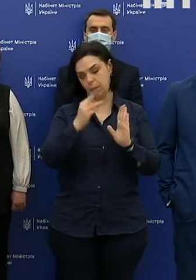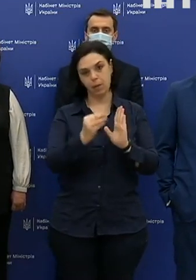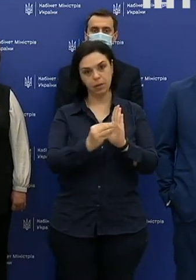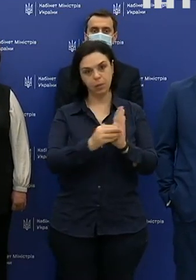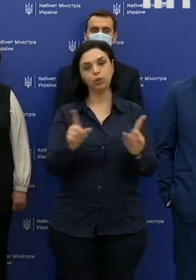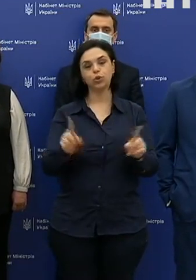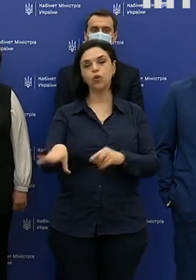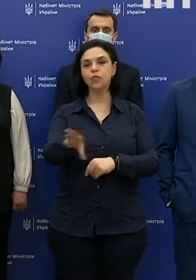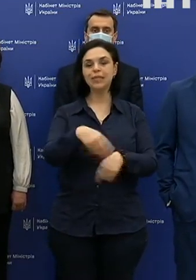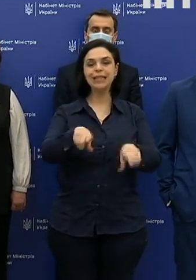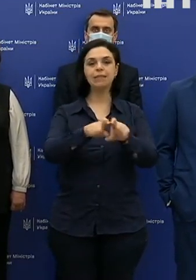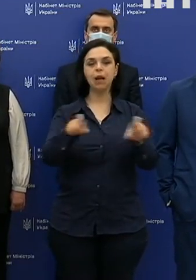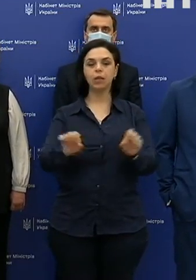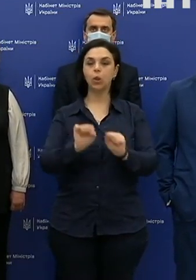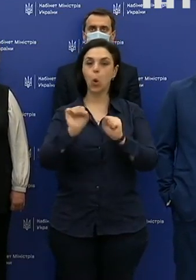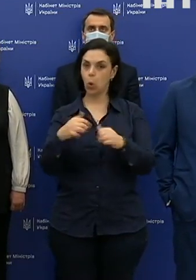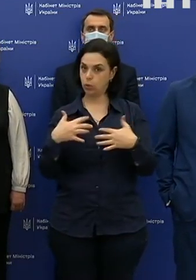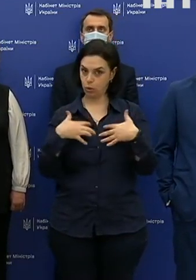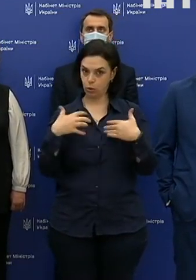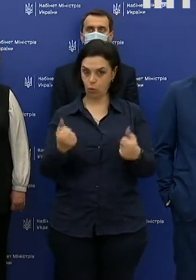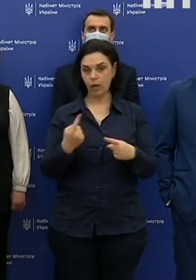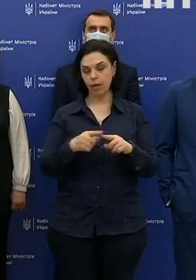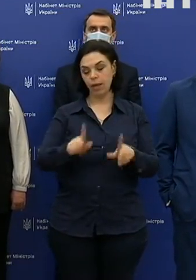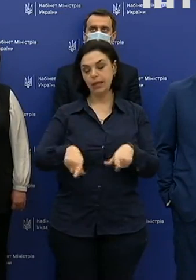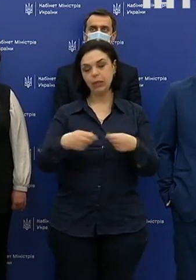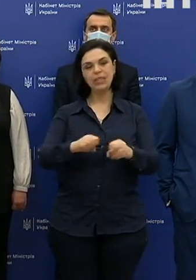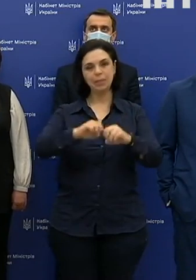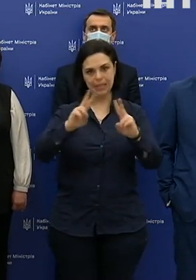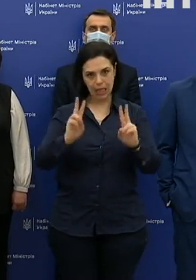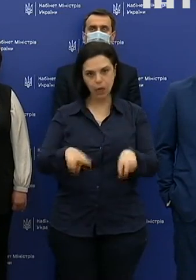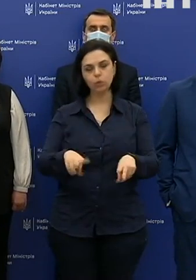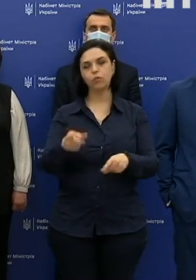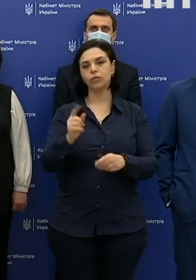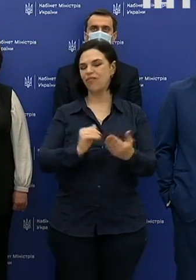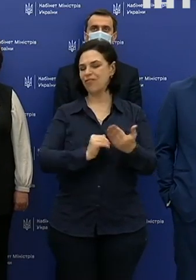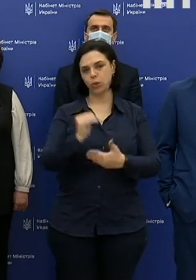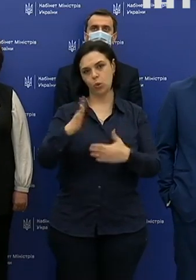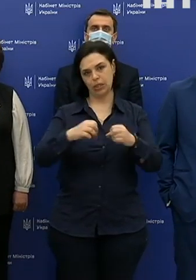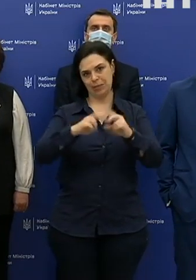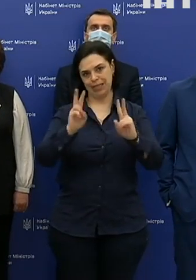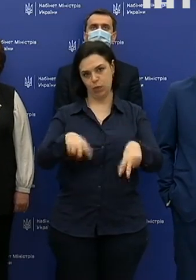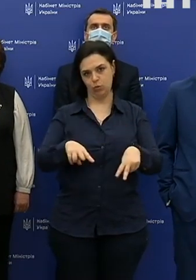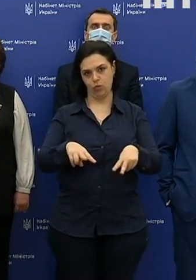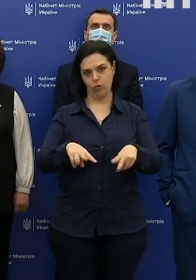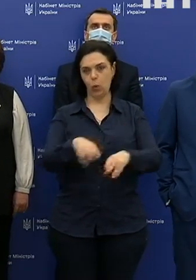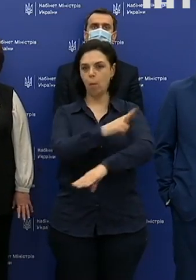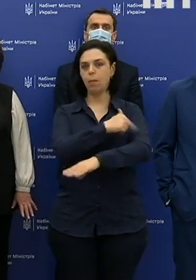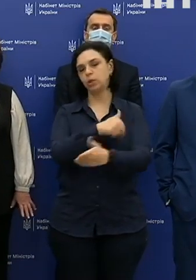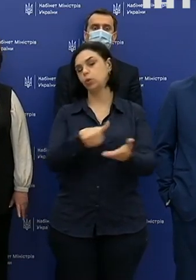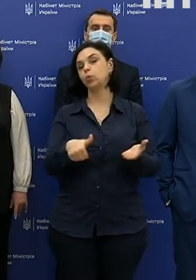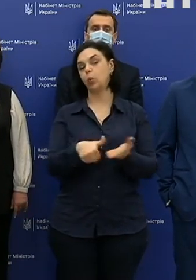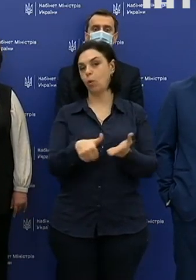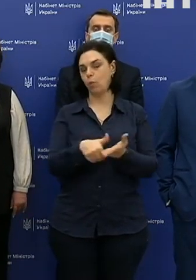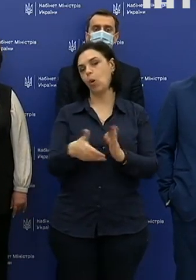передбачено, що всі заклади охорони здоров'я, які надають спеціалізовану та високоспеціалізовану медичну